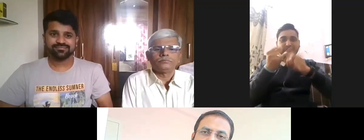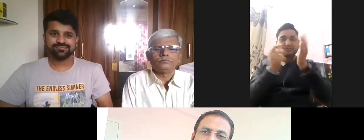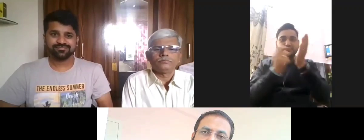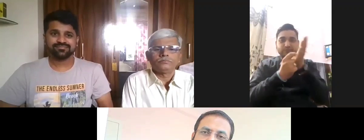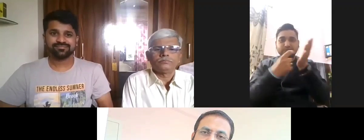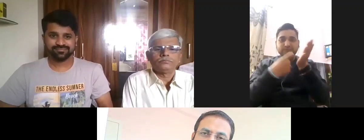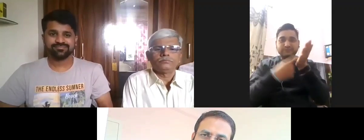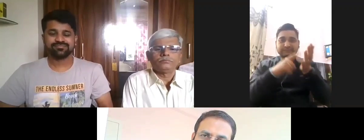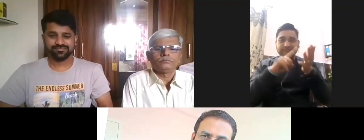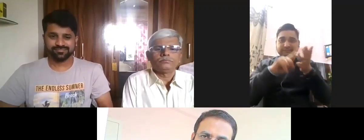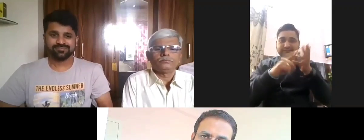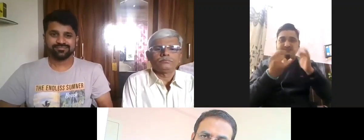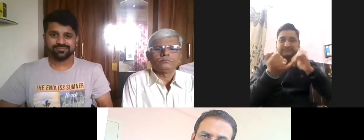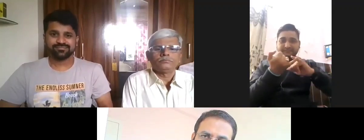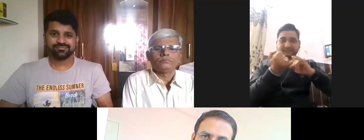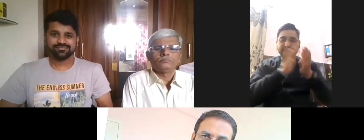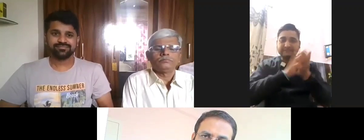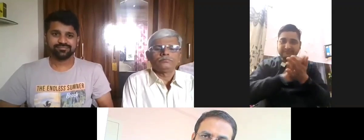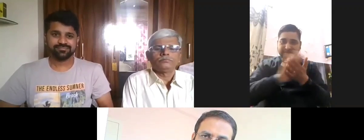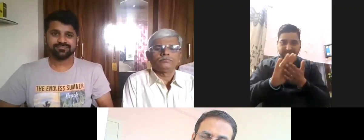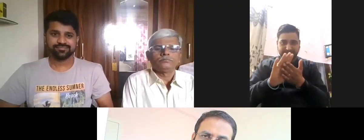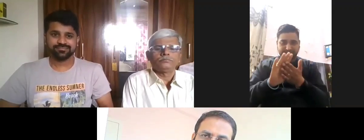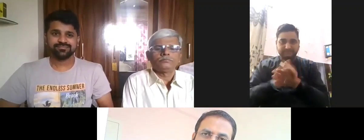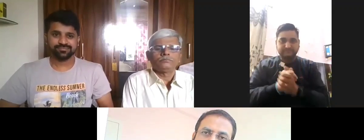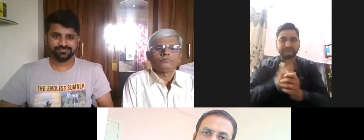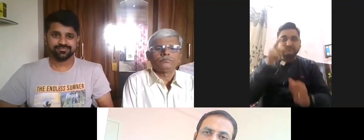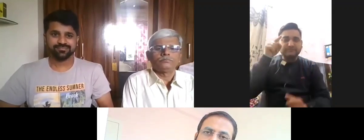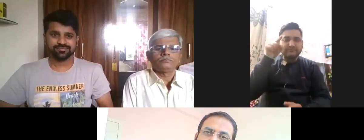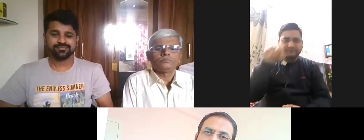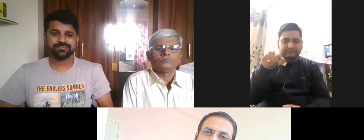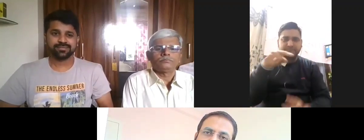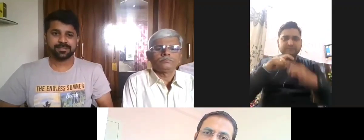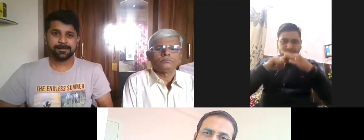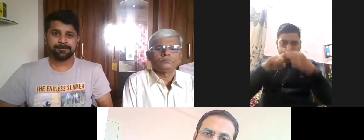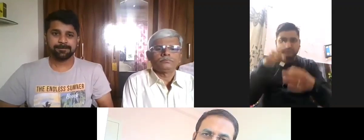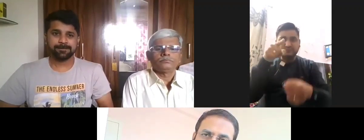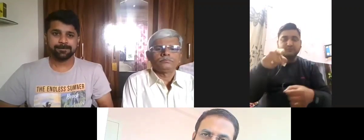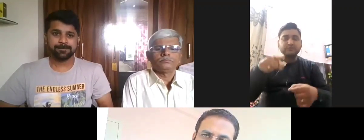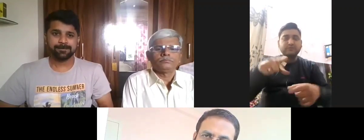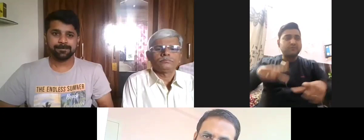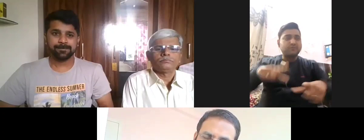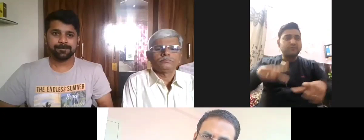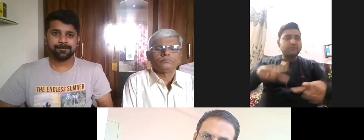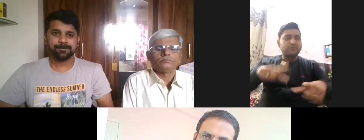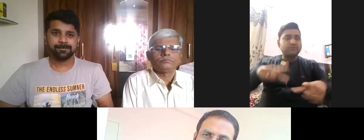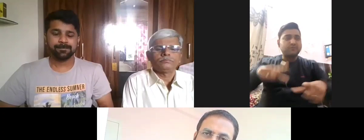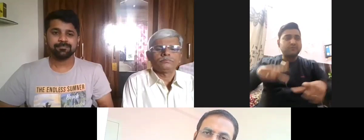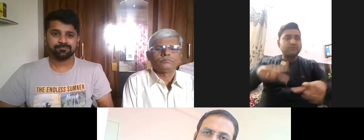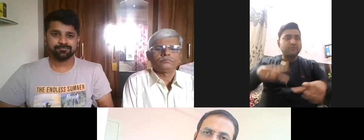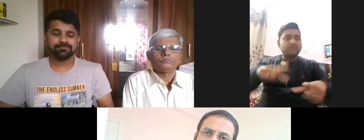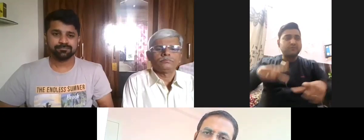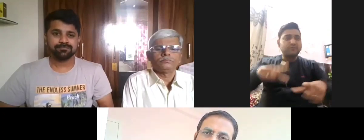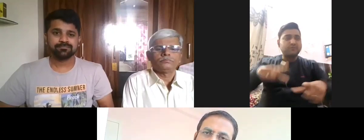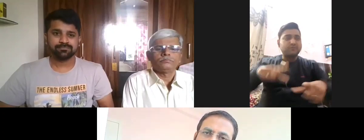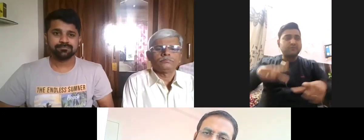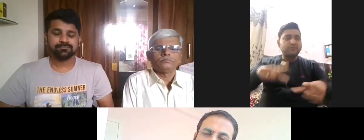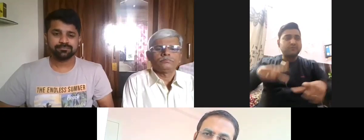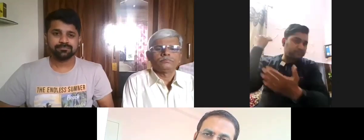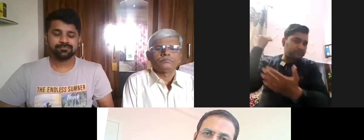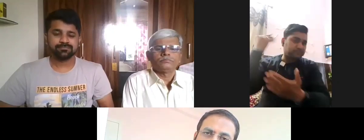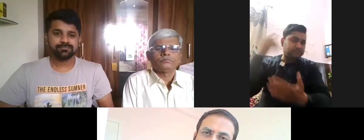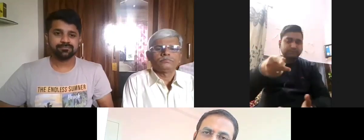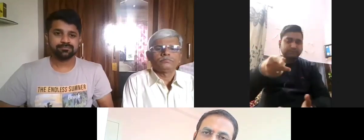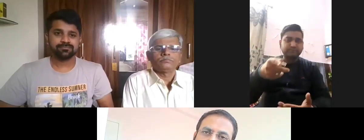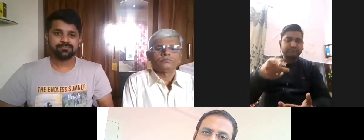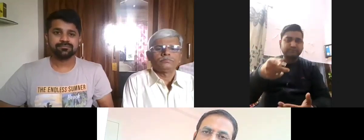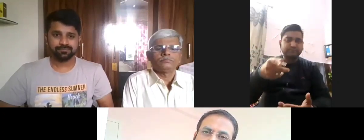कि आपका जन्म कहाँ हुआ, आप कहाँ से बिलोंग करते हैं, आपको आपके